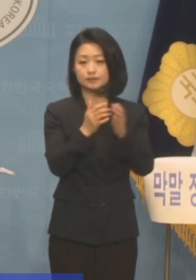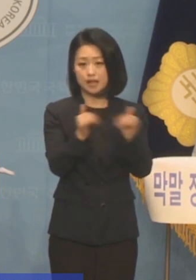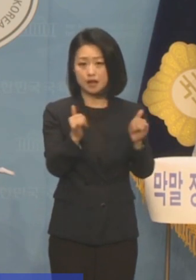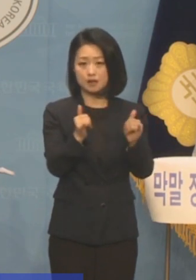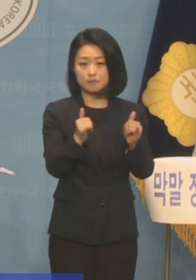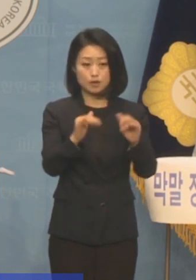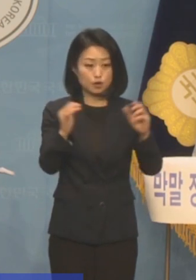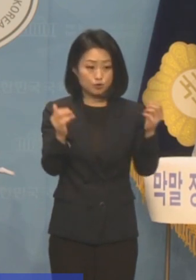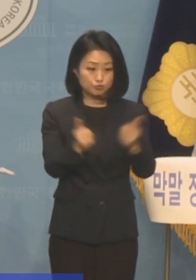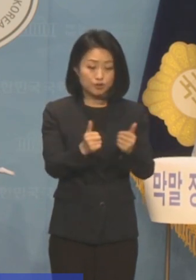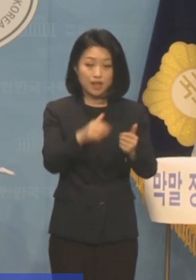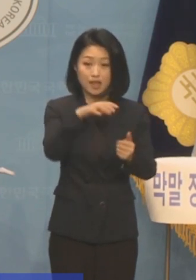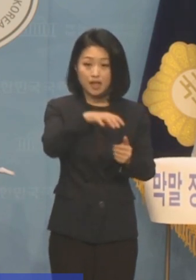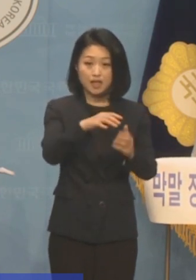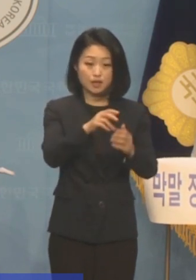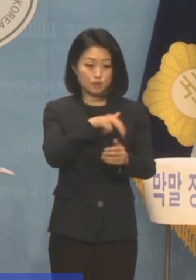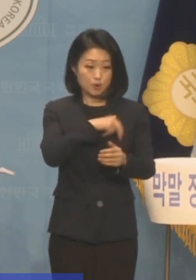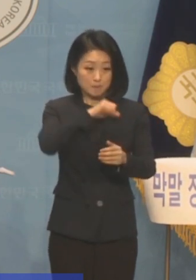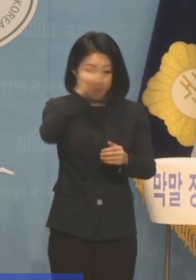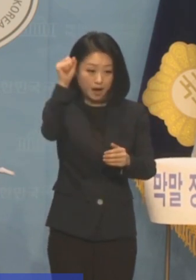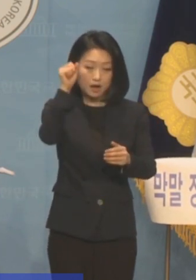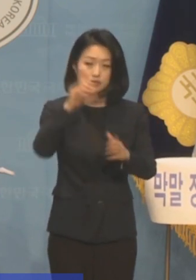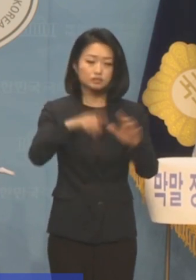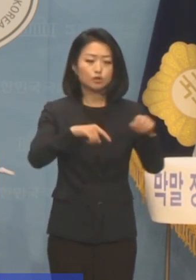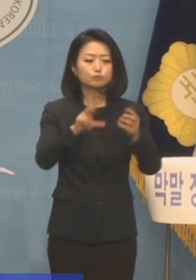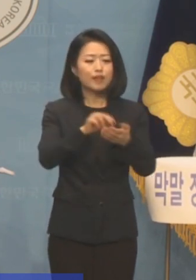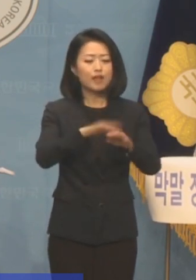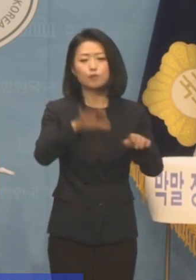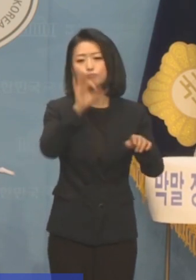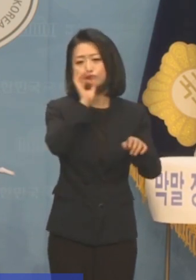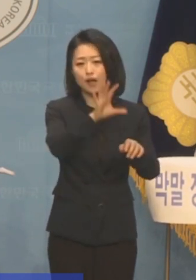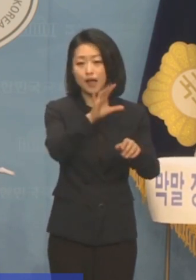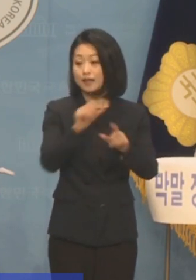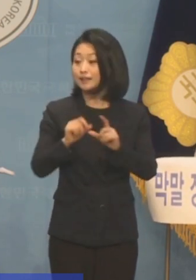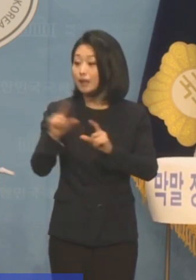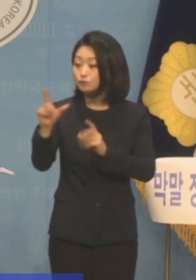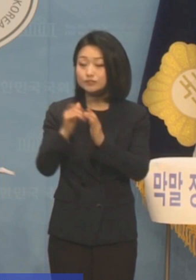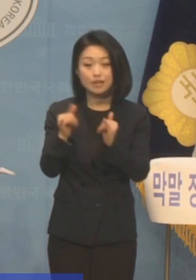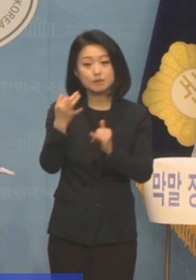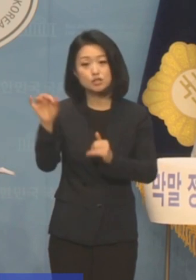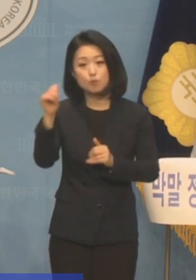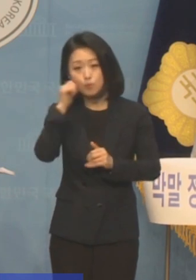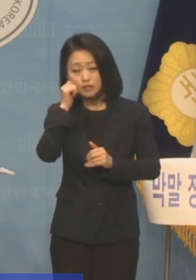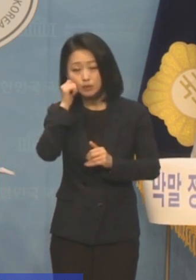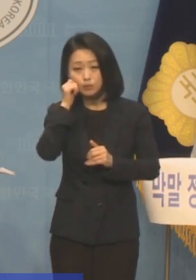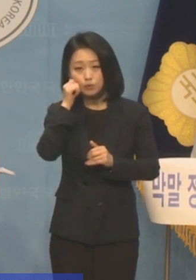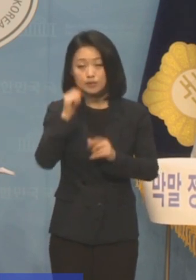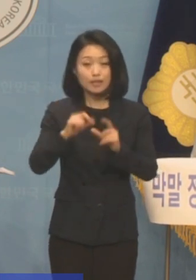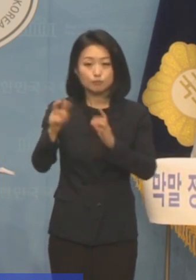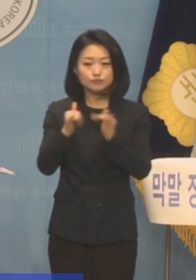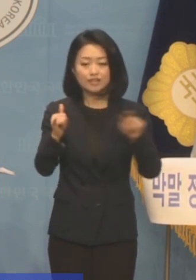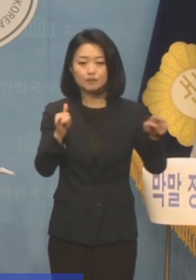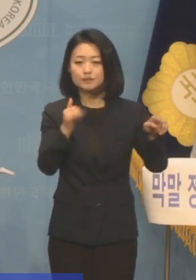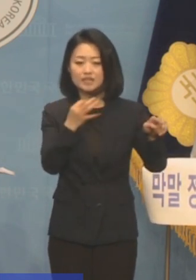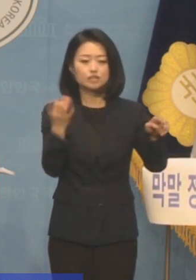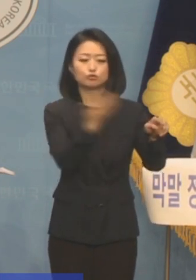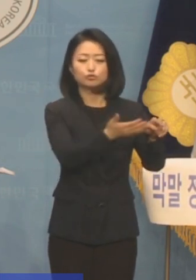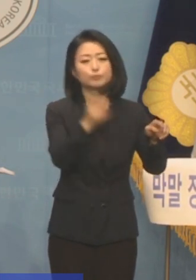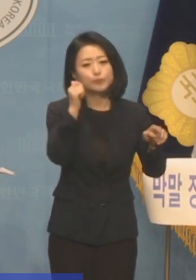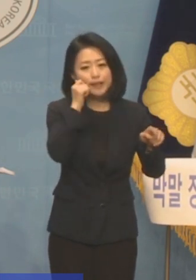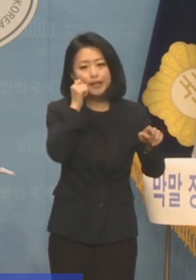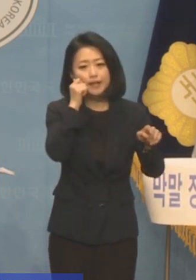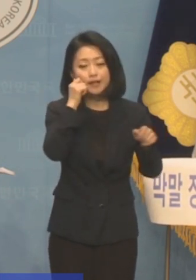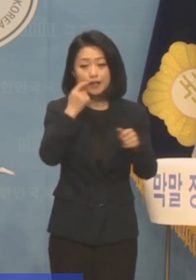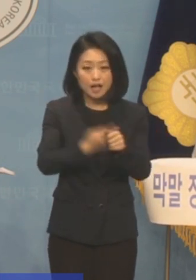본질을 어떻게 찾을 수가 있겠습니까 대부분 사람이 이해하지 못하거나 인정하지 못하는 막말로 인하여 도용된